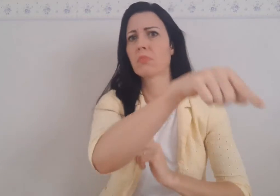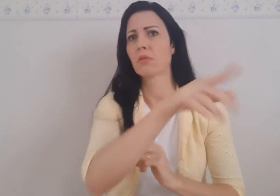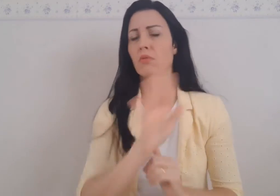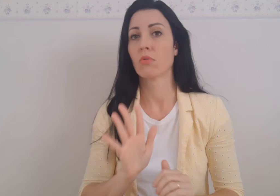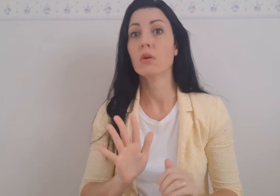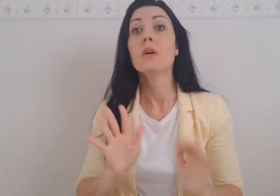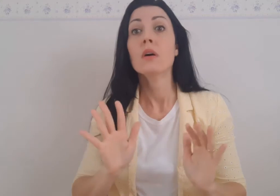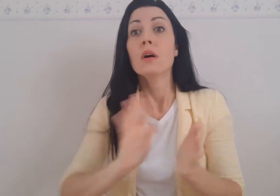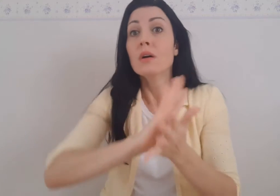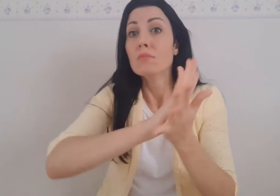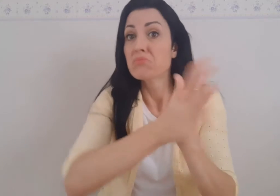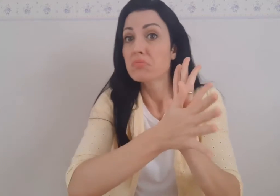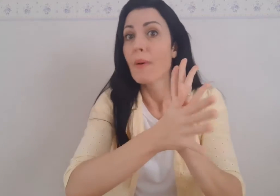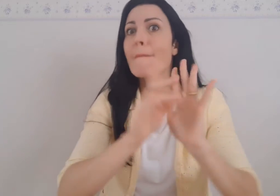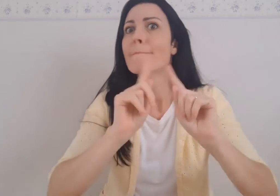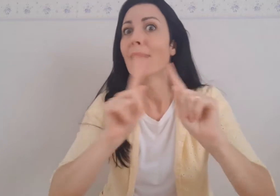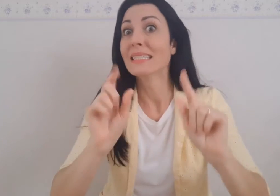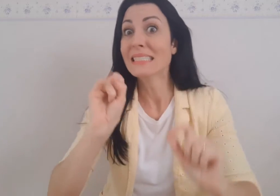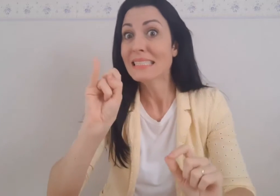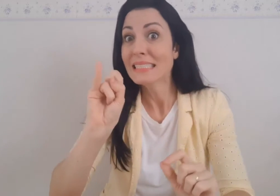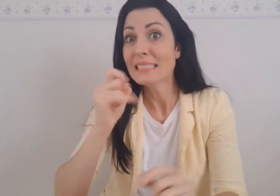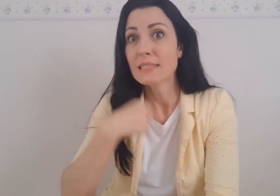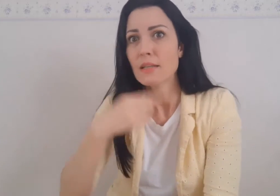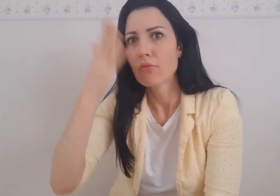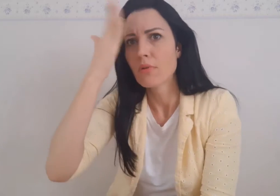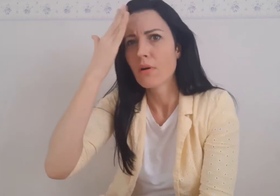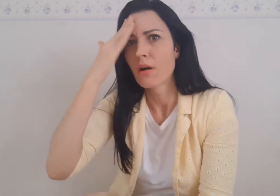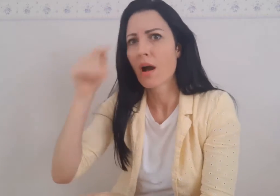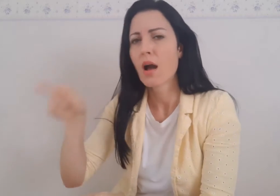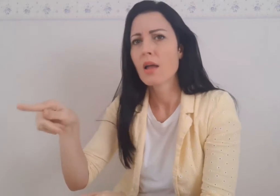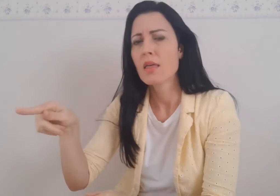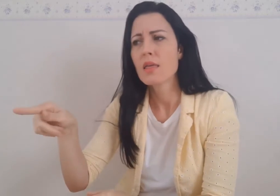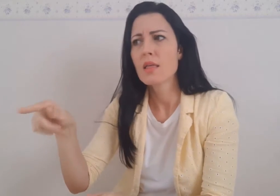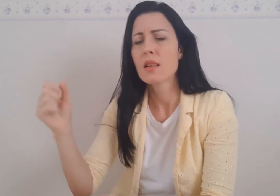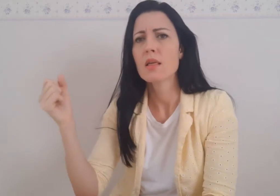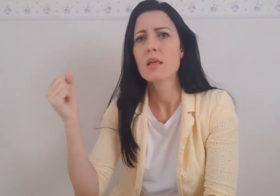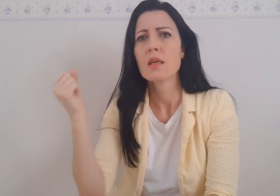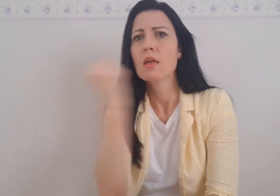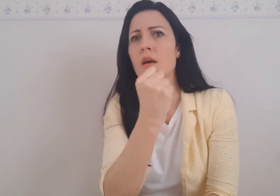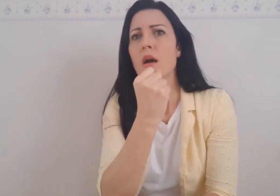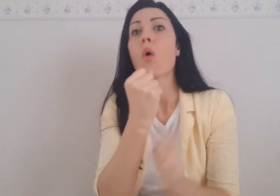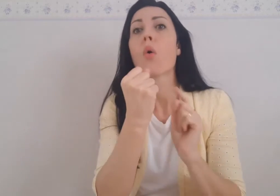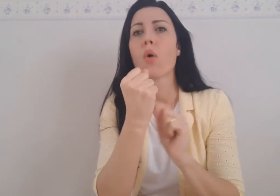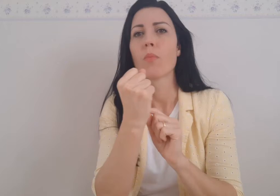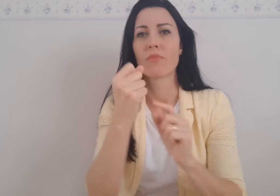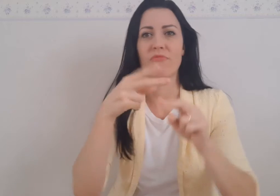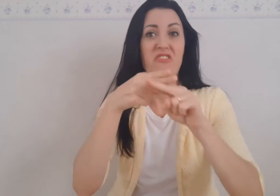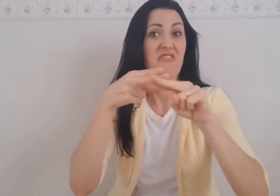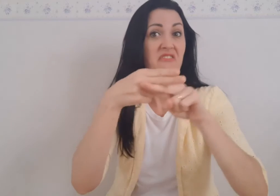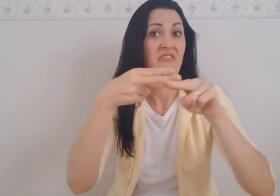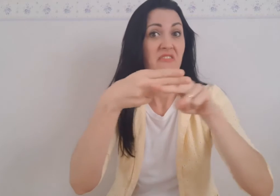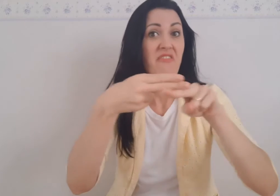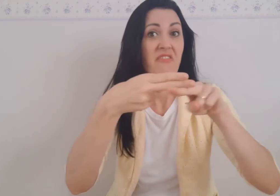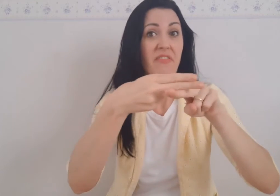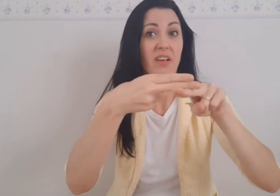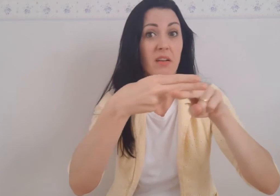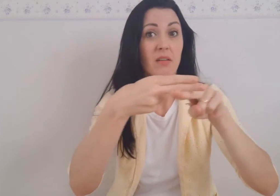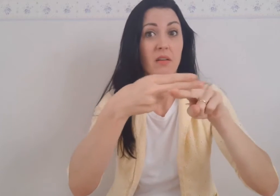que o homem matou essa pessoa. Mas se eu sei que ele matou com uma faca, ele utilizou